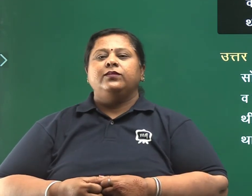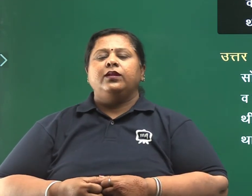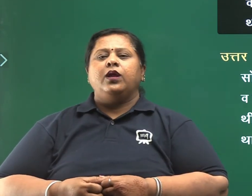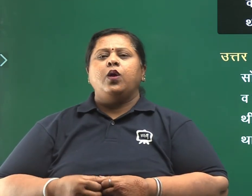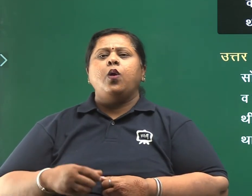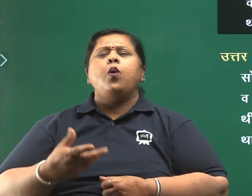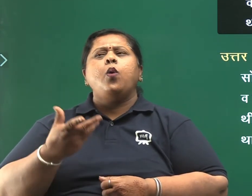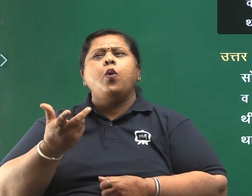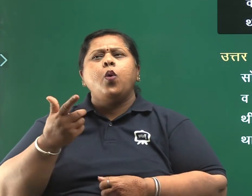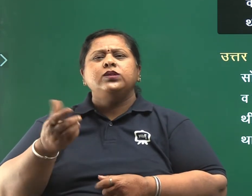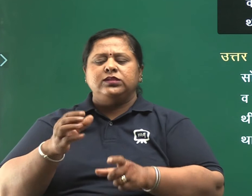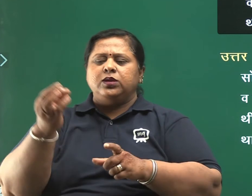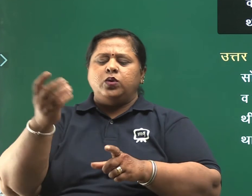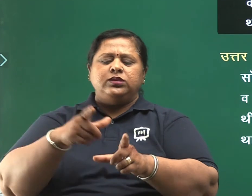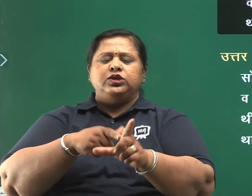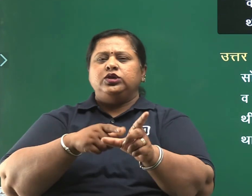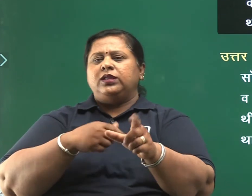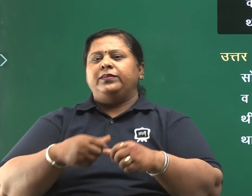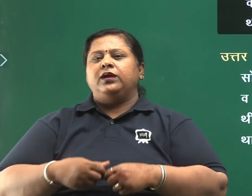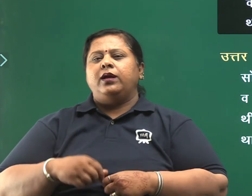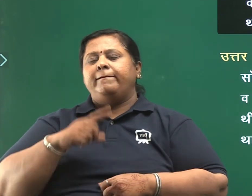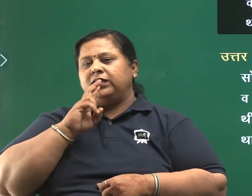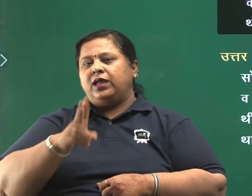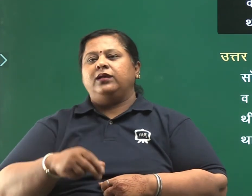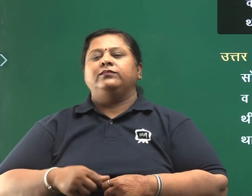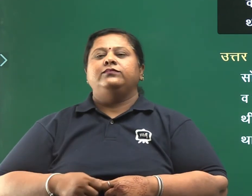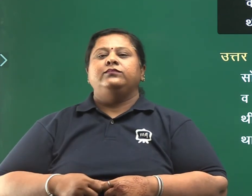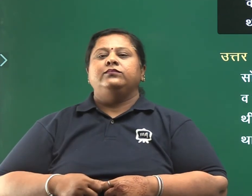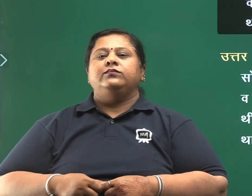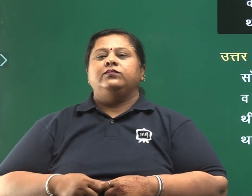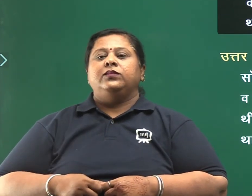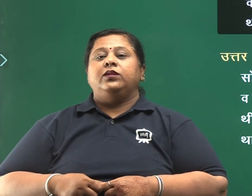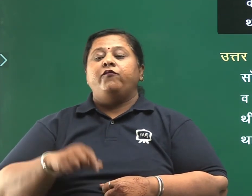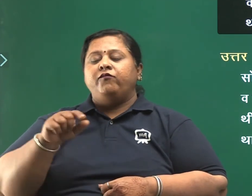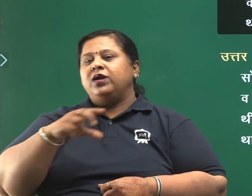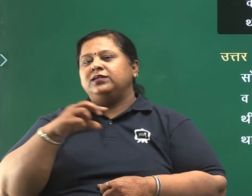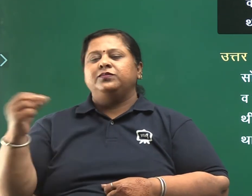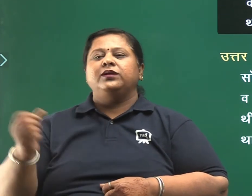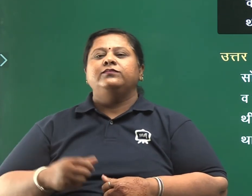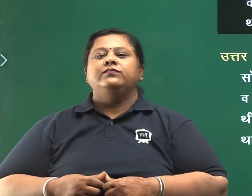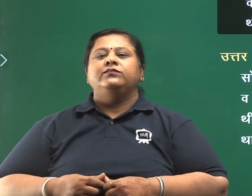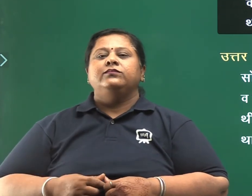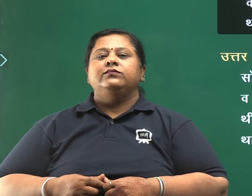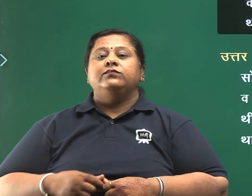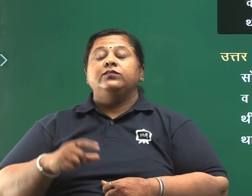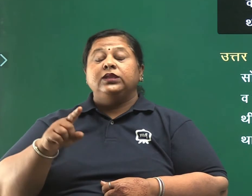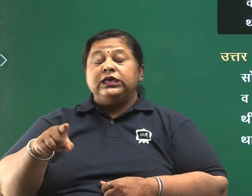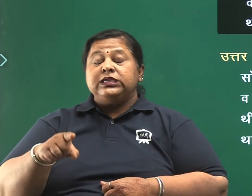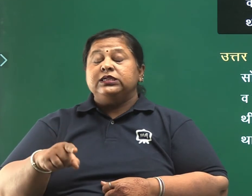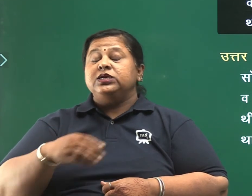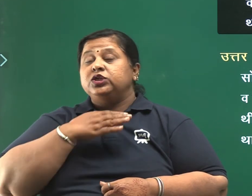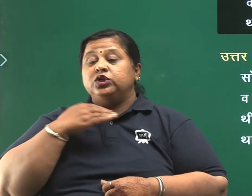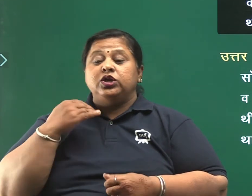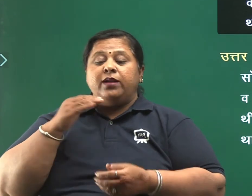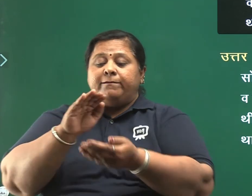कौन सी शताब्दी का बताया? वह इसने किसकी चांद बताई